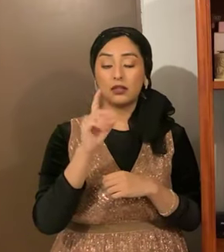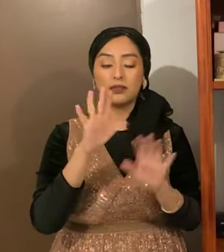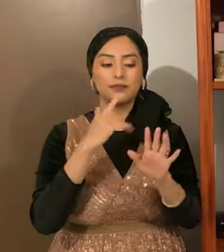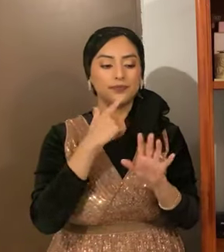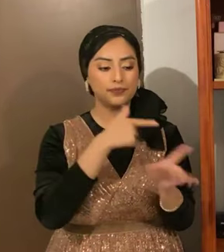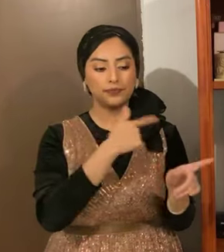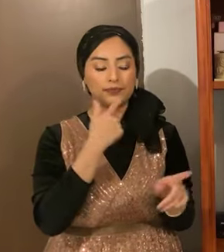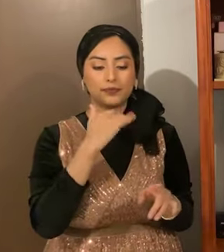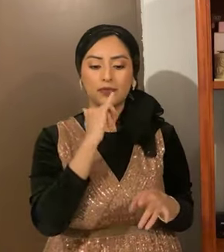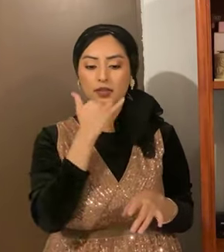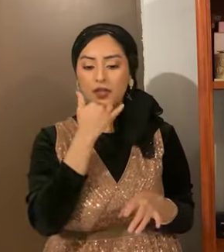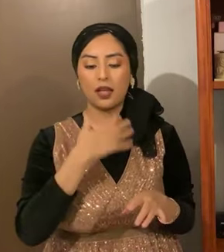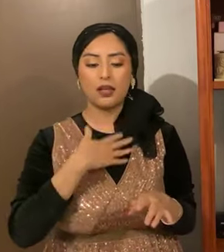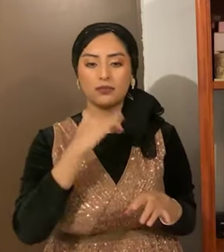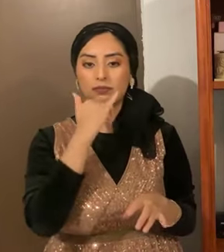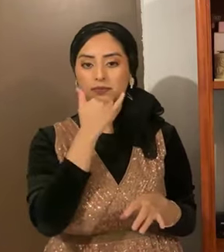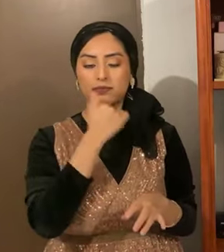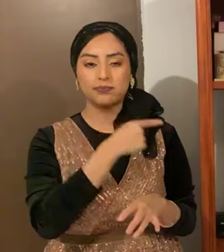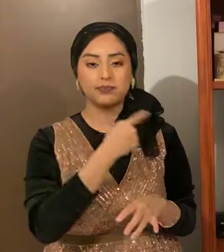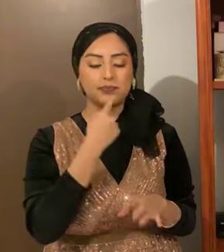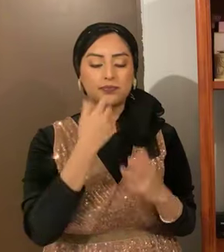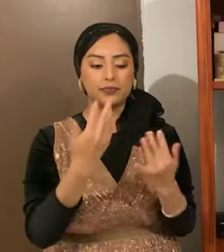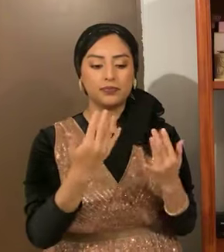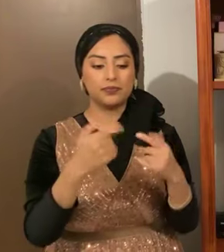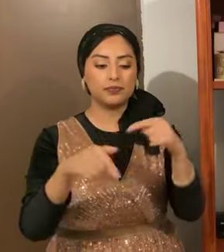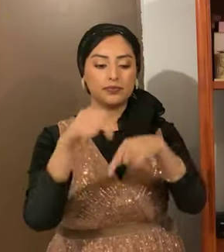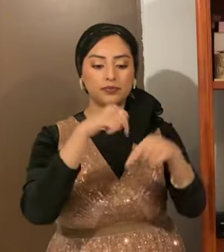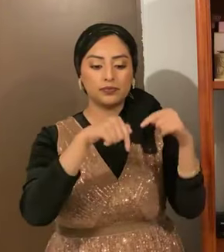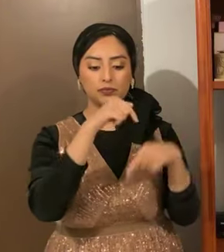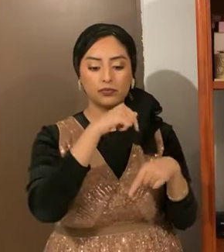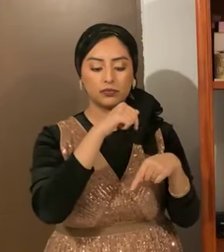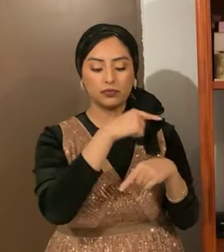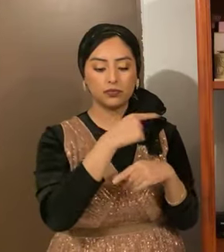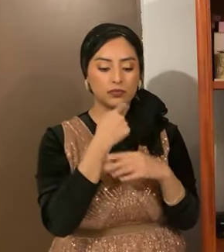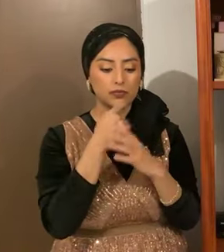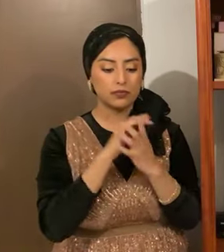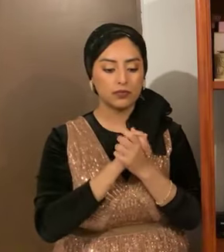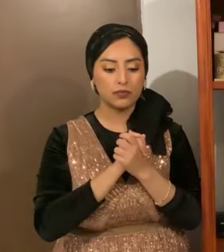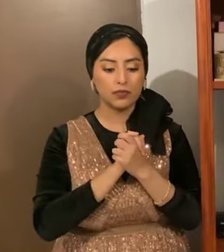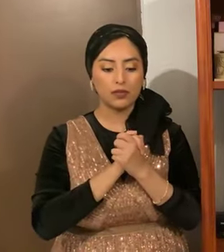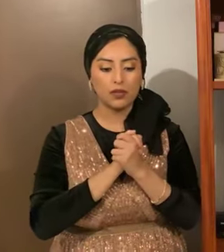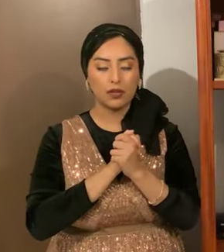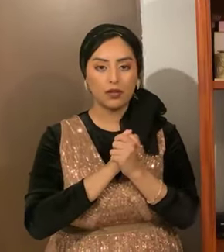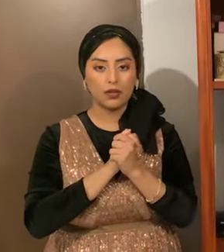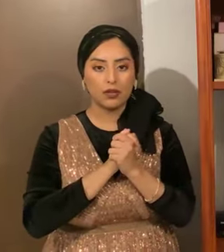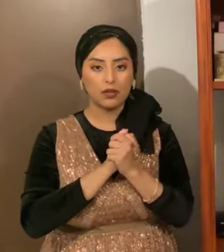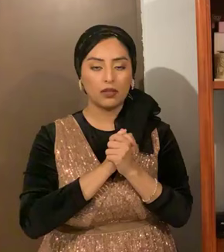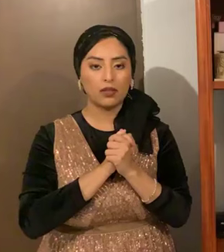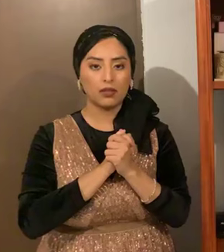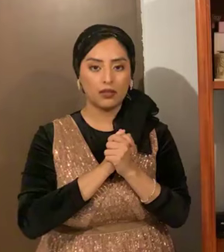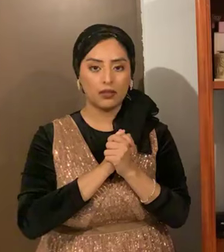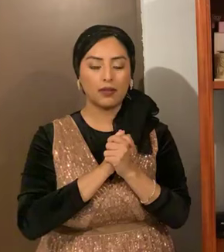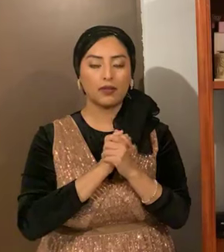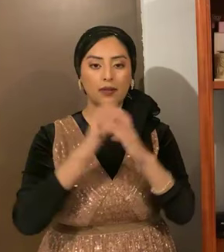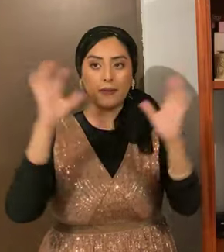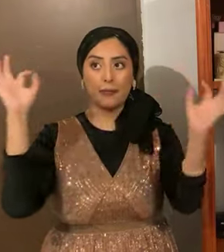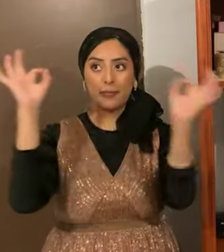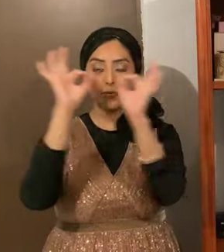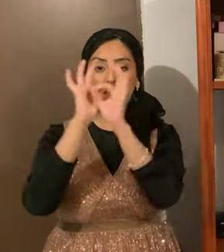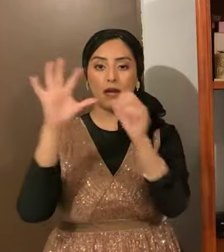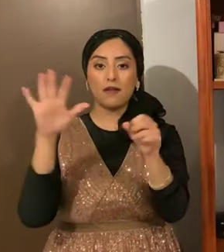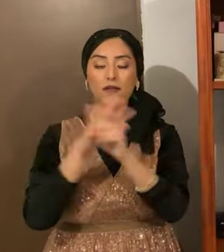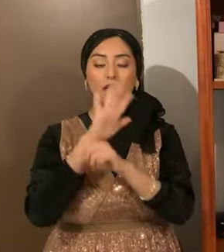estoy mal, perdónenme, discúlpenme. La totalidad del eclipse va a ser de 58 minutos, aquí en